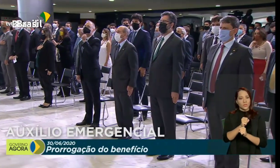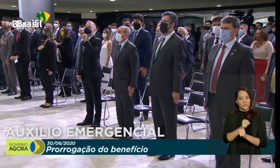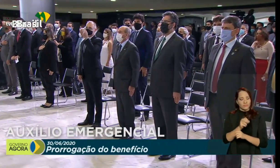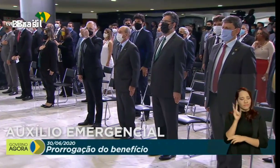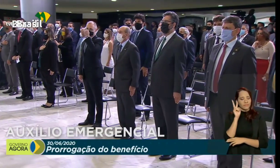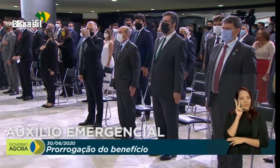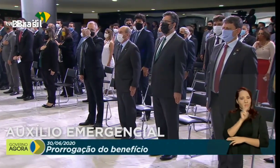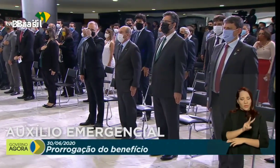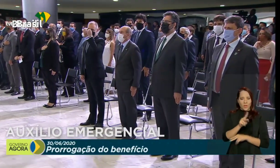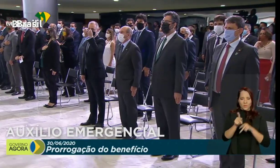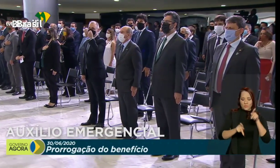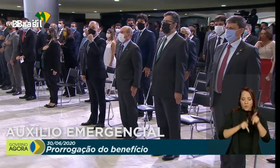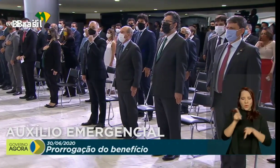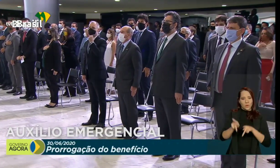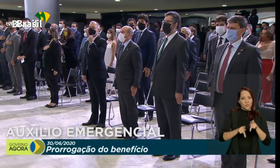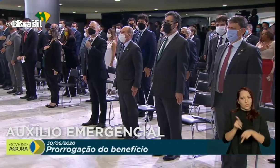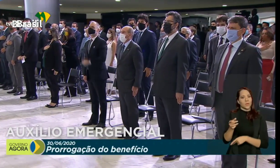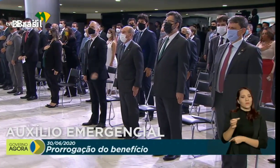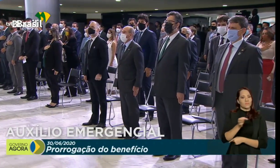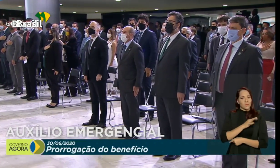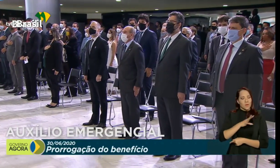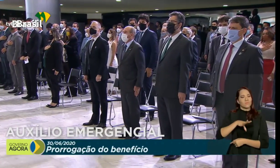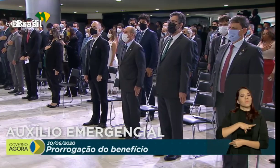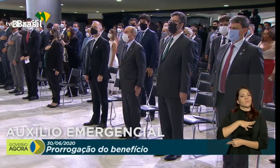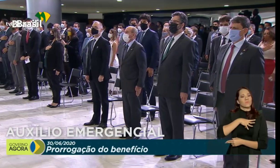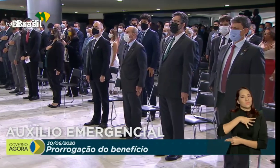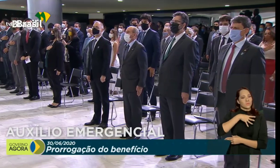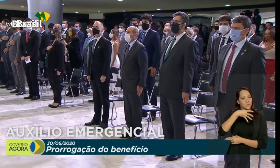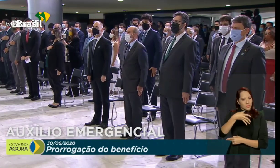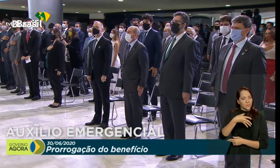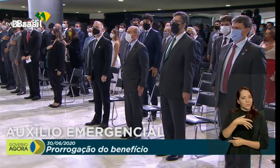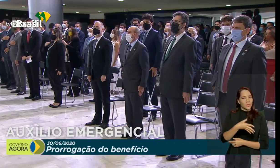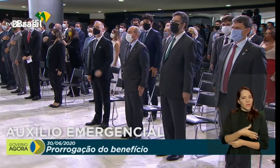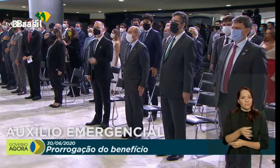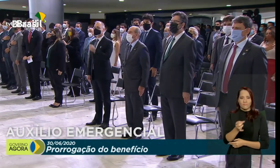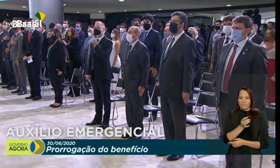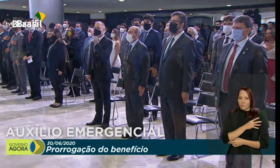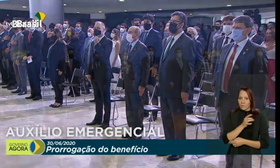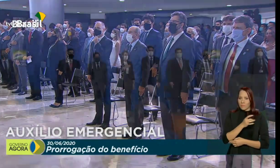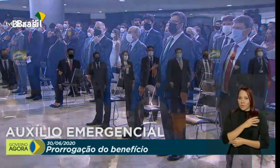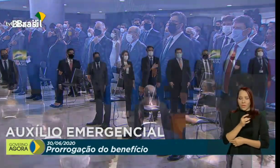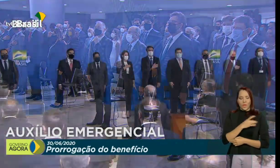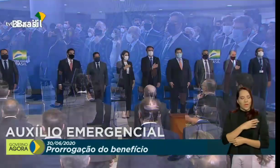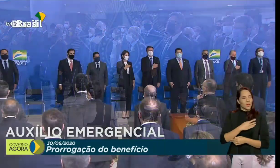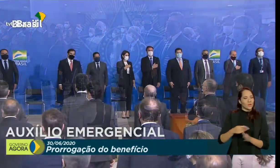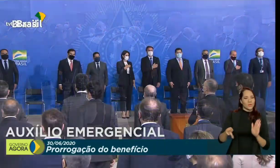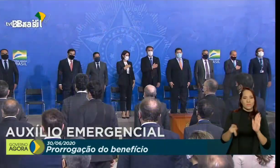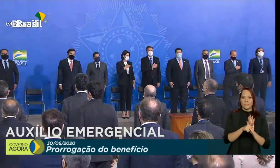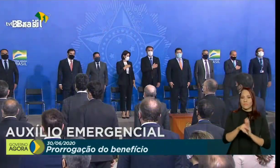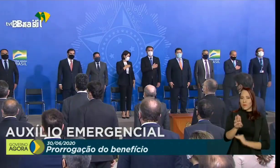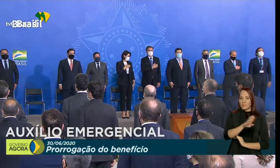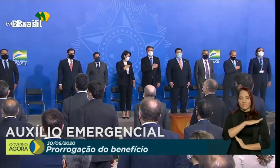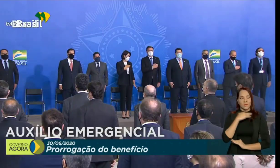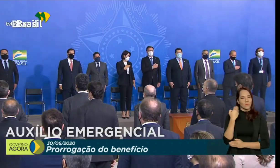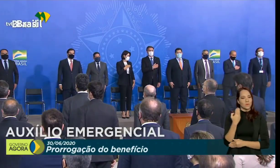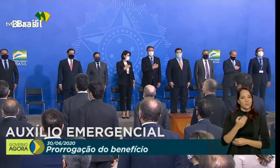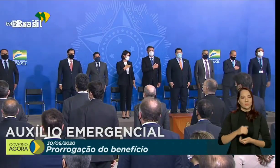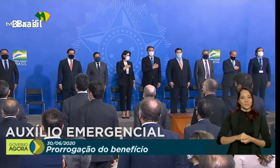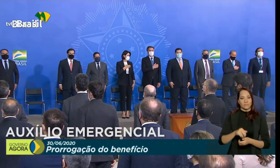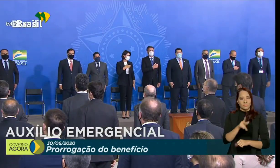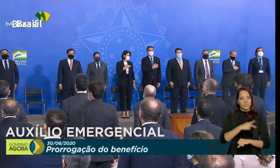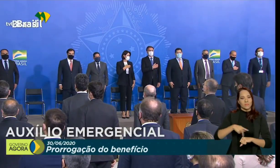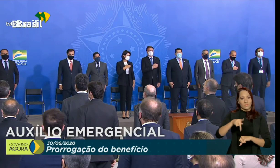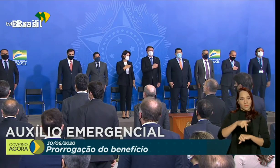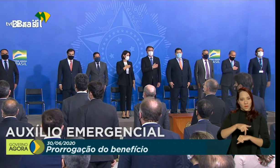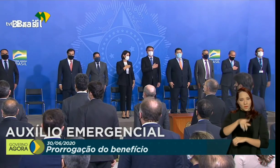forte, verás que o brilho teu não foge à luta. Nem tem ninguém te adora pra